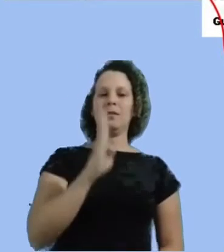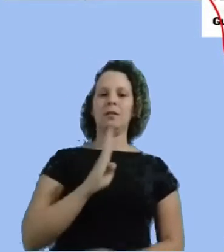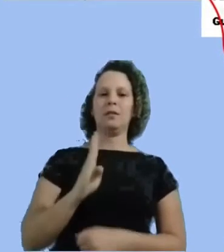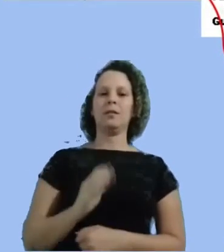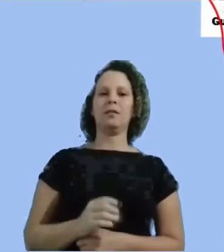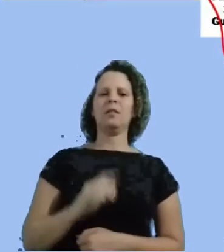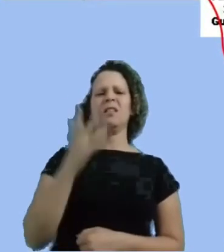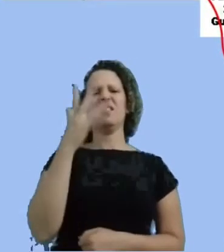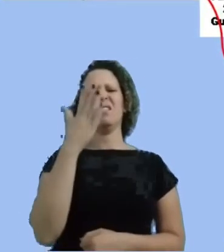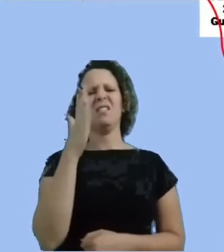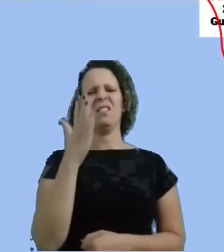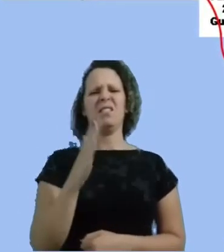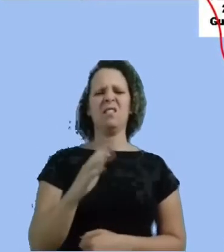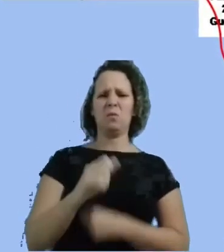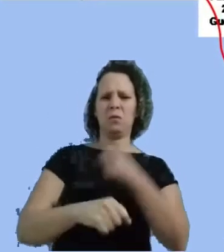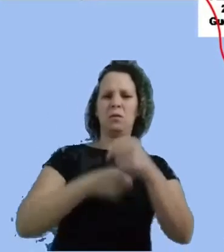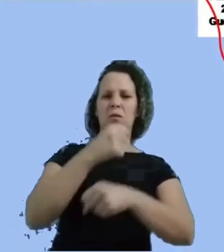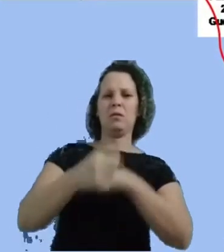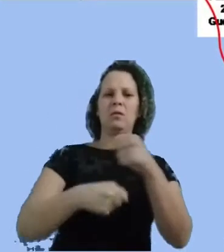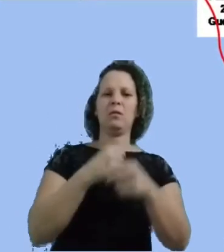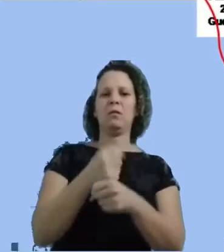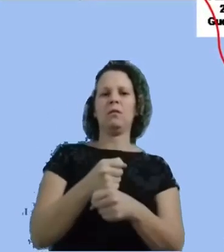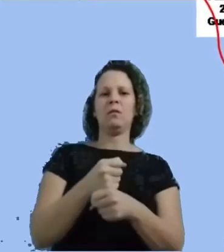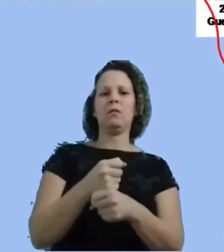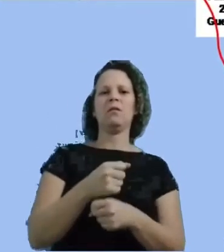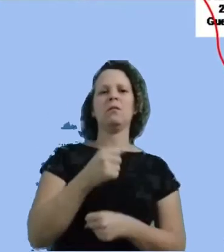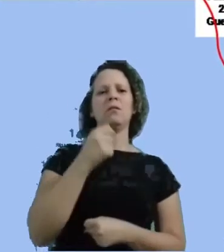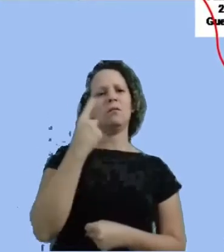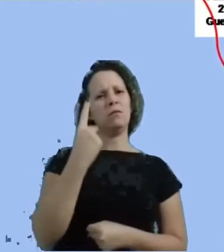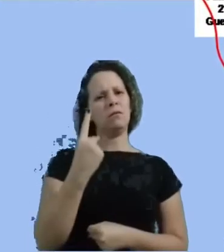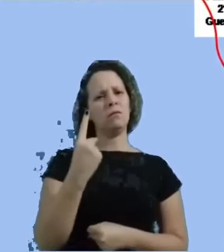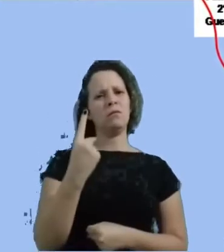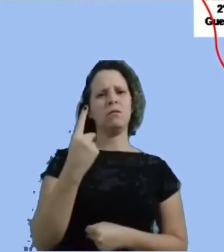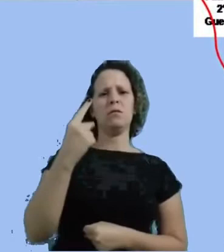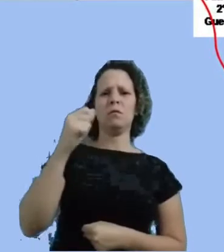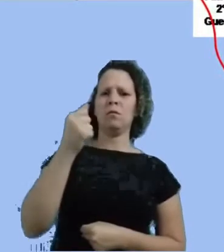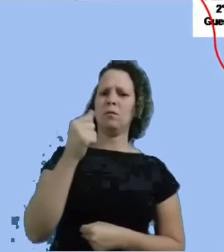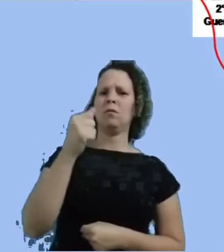Aqui no Brasil, mais ou menos no ano de